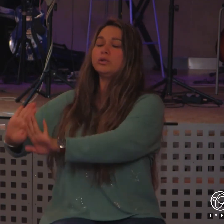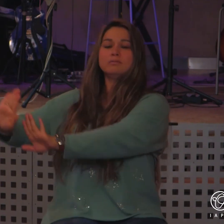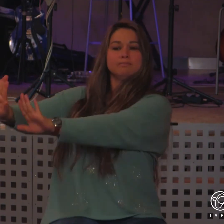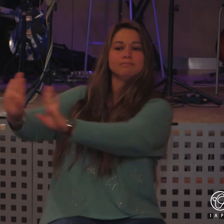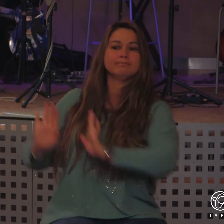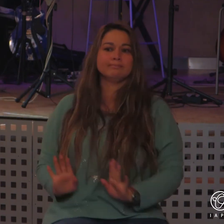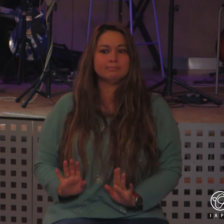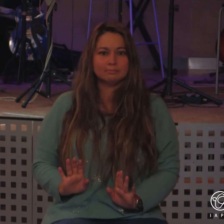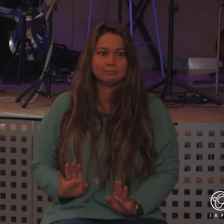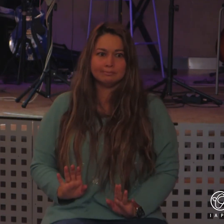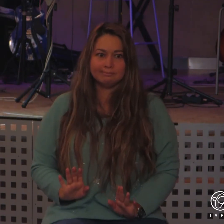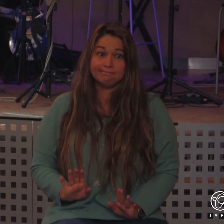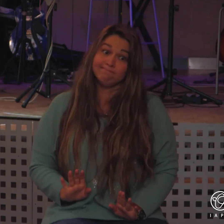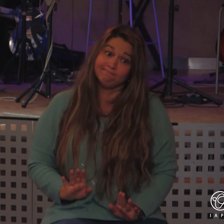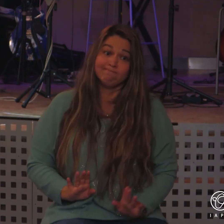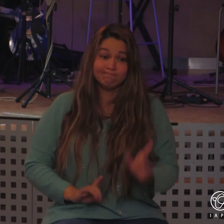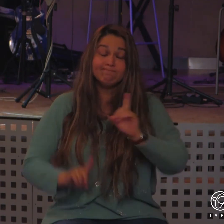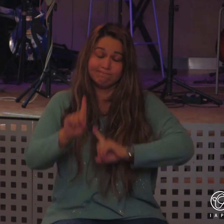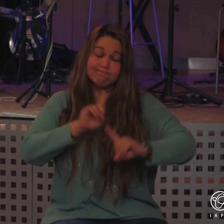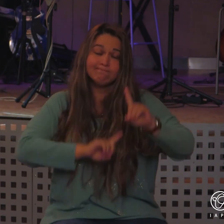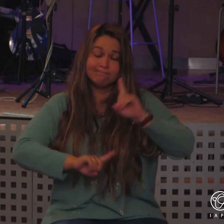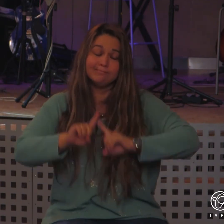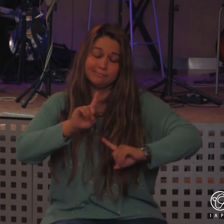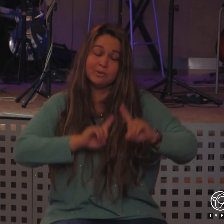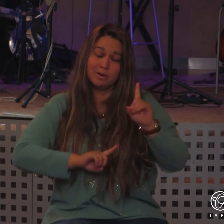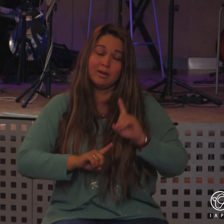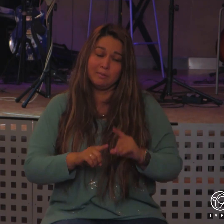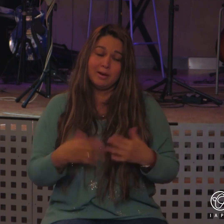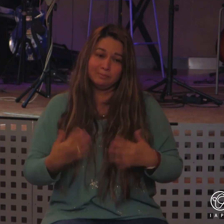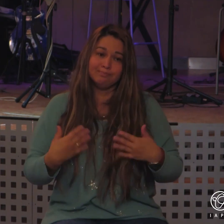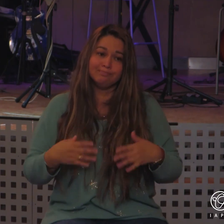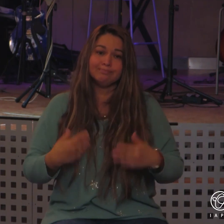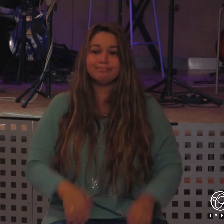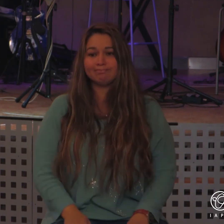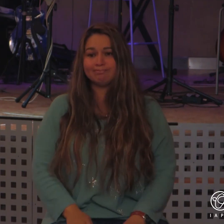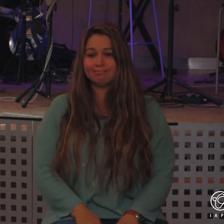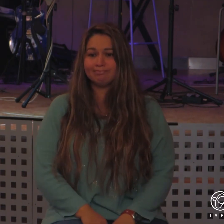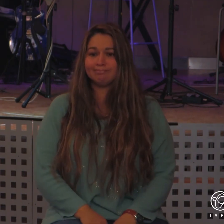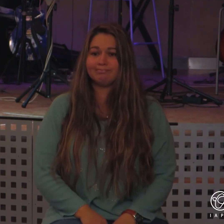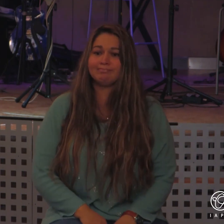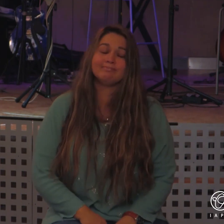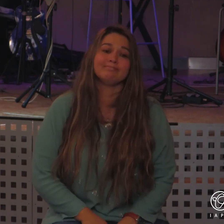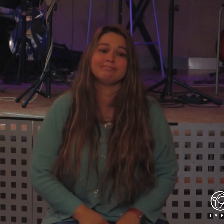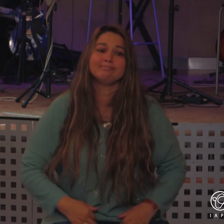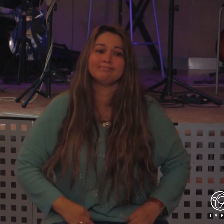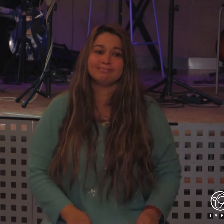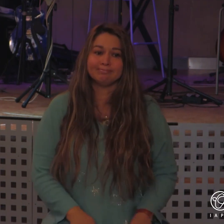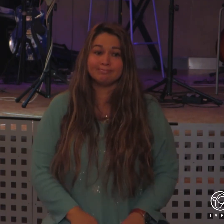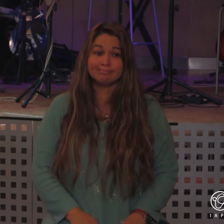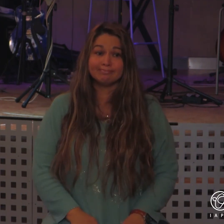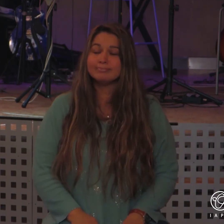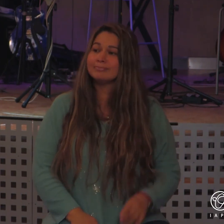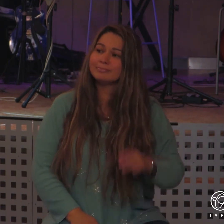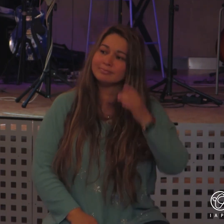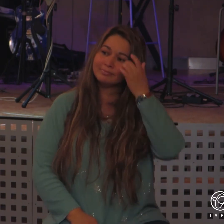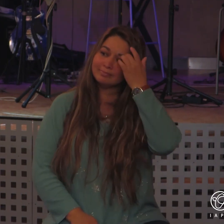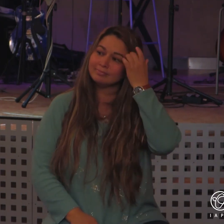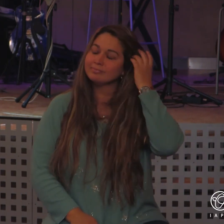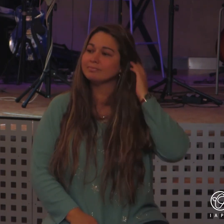más graves errores que podemos cometer la humanidad en general y el cristiano en